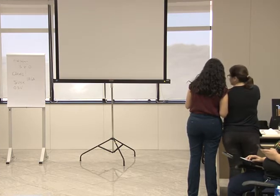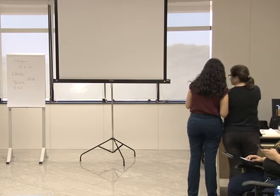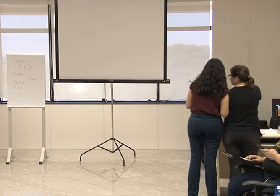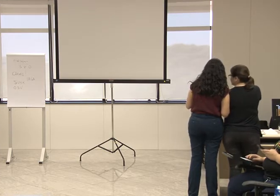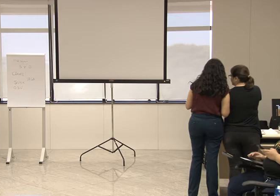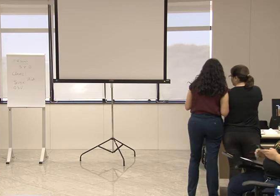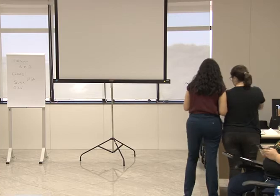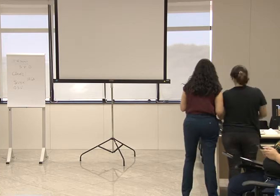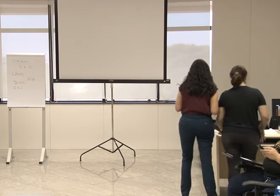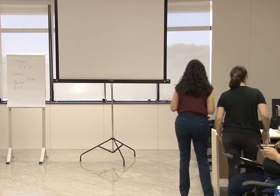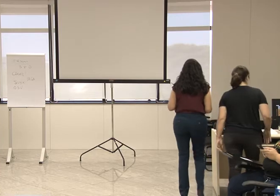tá. Tá bom.